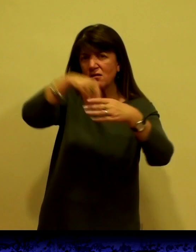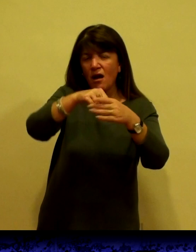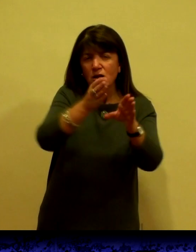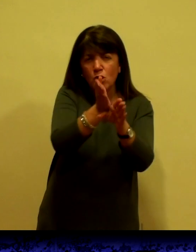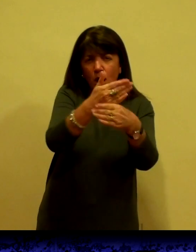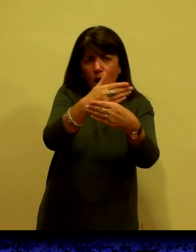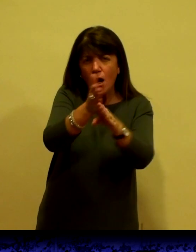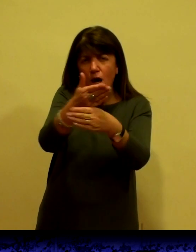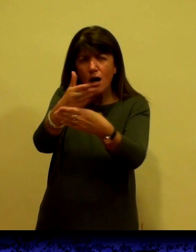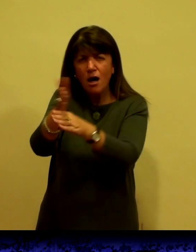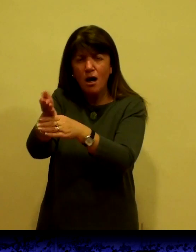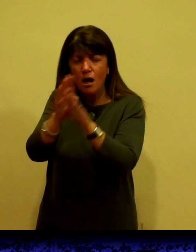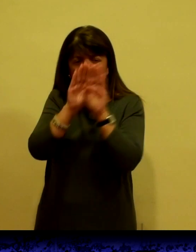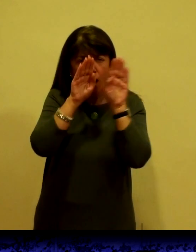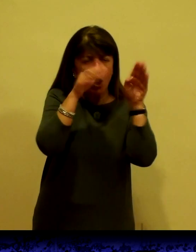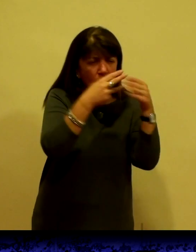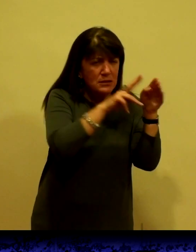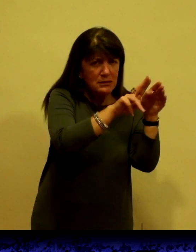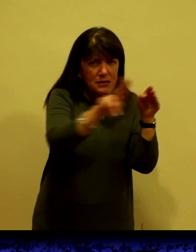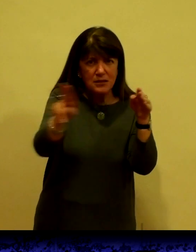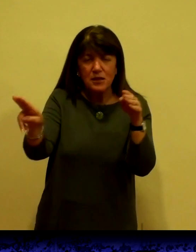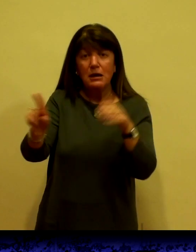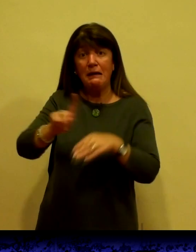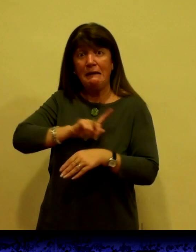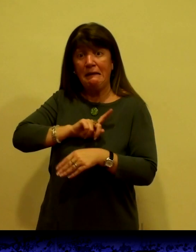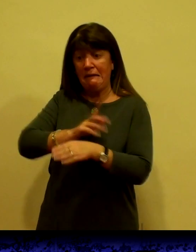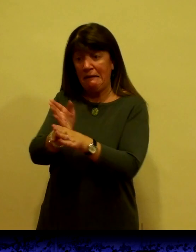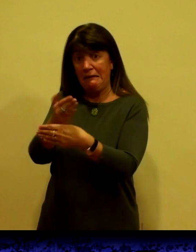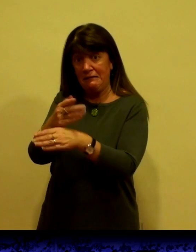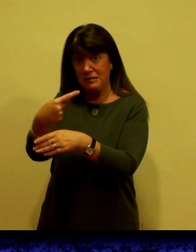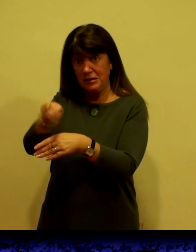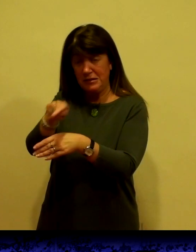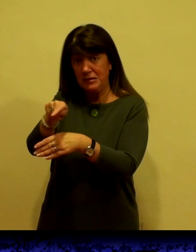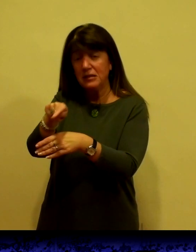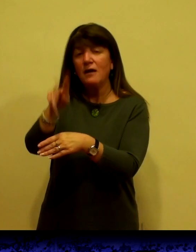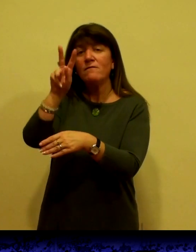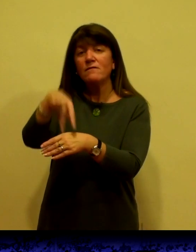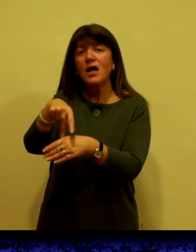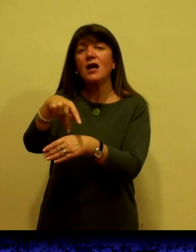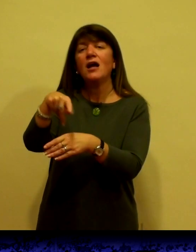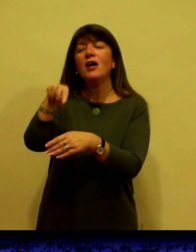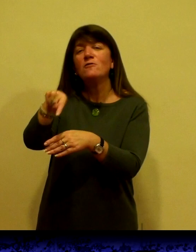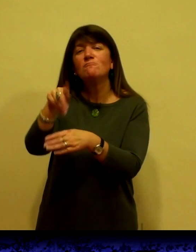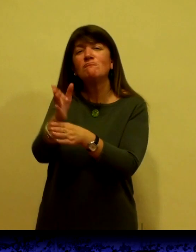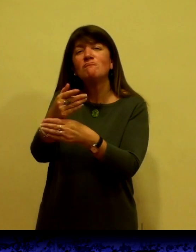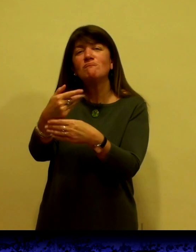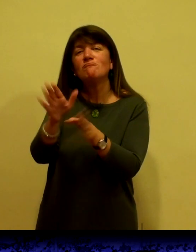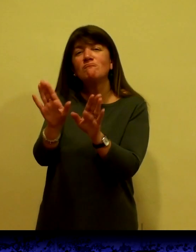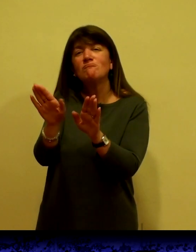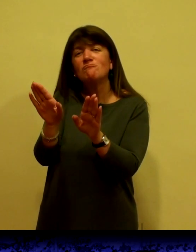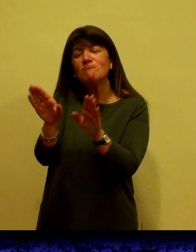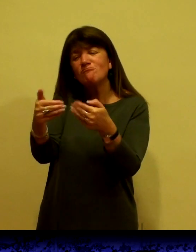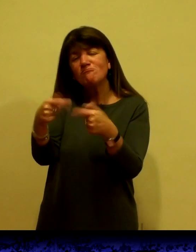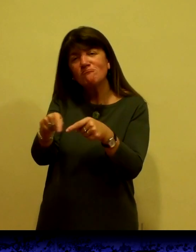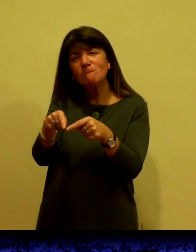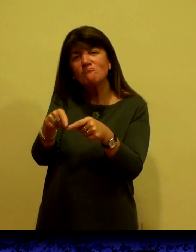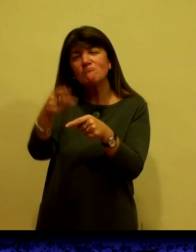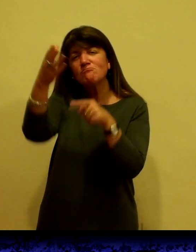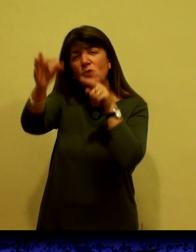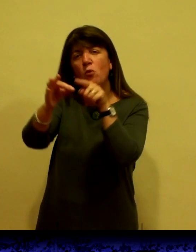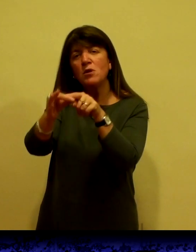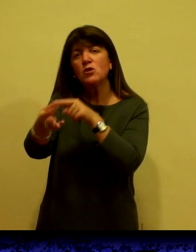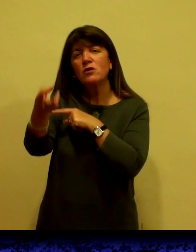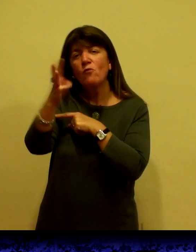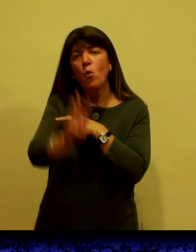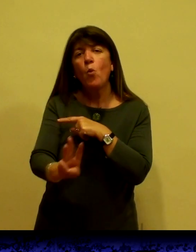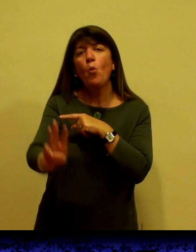che si occupano comunque. La nostra divisione, che è una divisione votata al welfare, però ha anche una